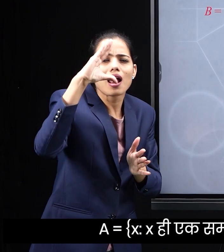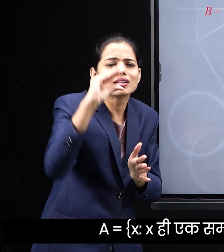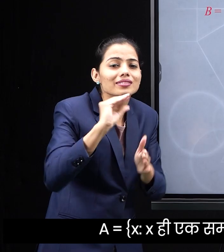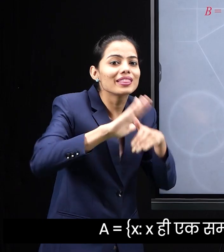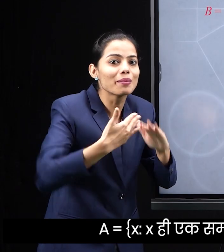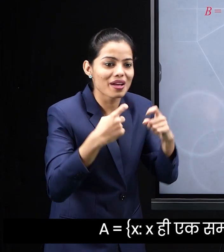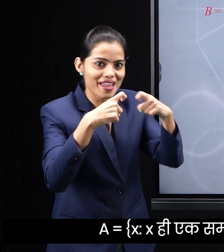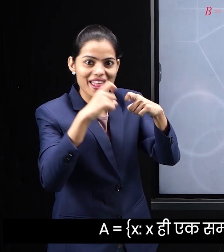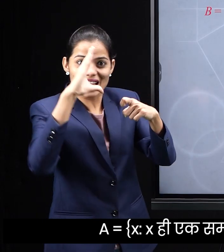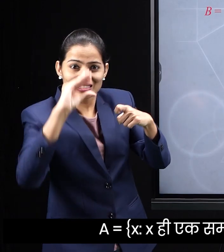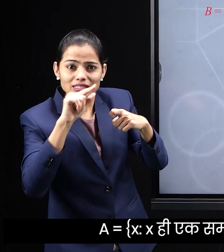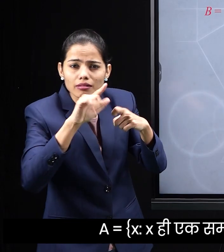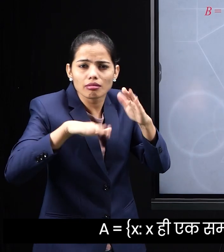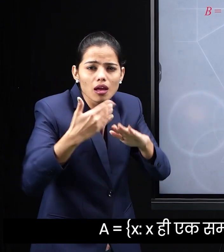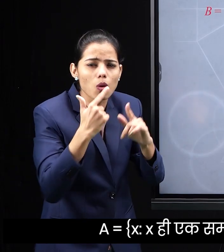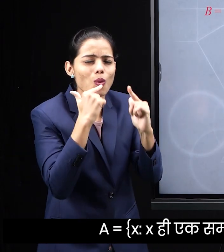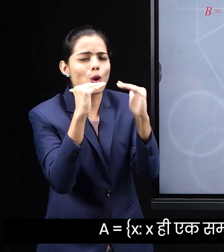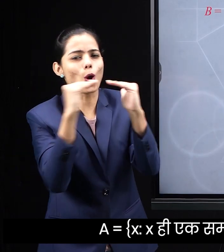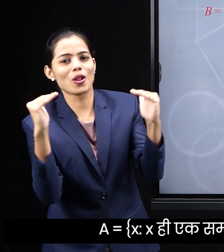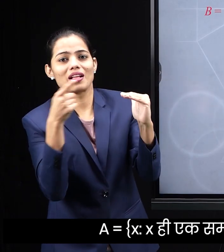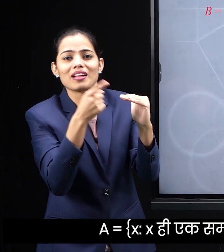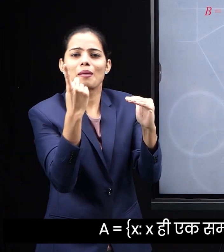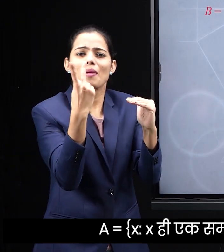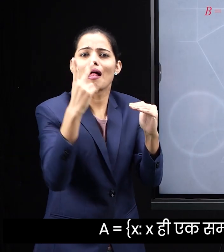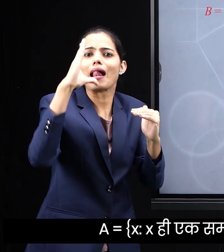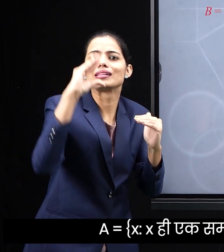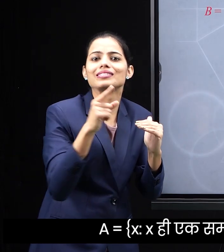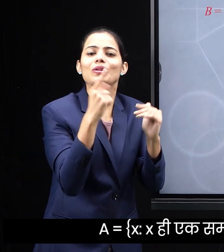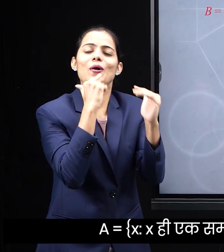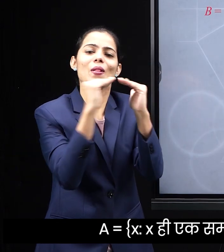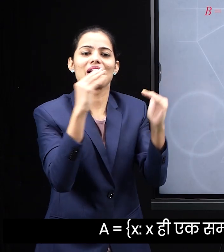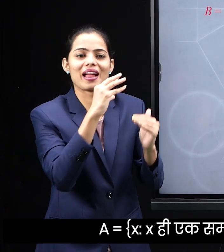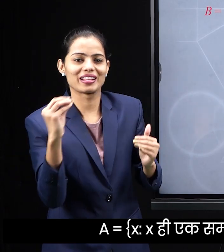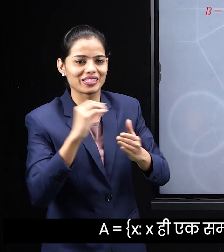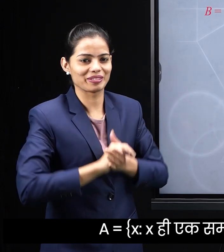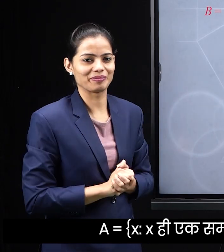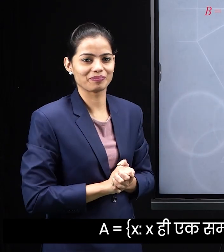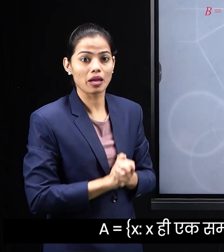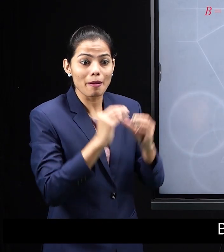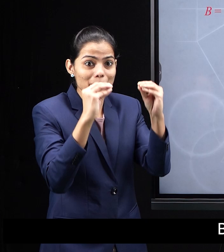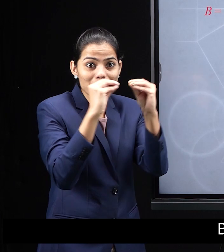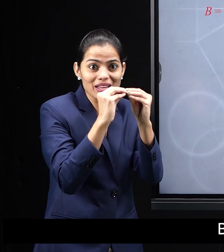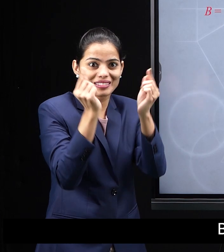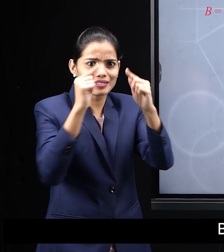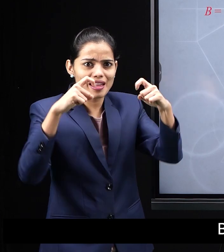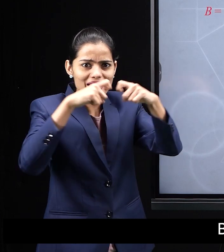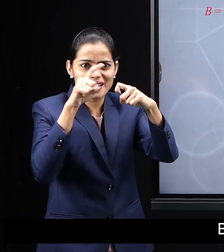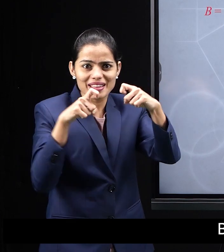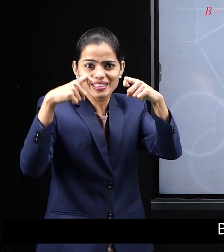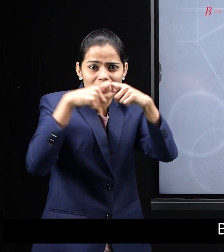1 less than x less than equal to 12 आणि b is equals to x,